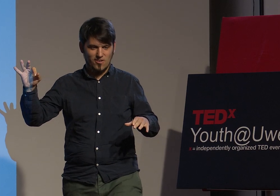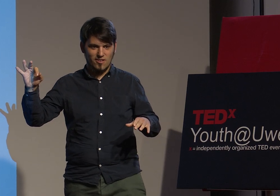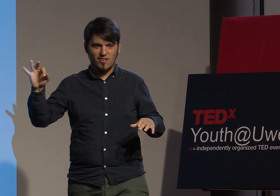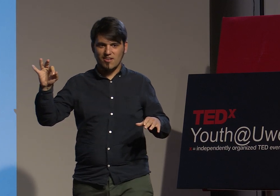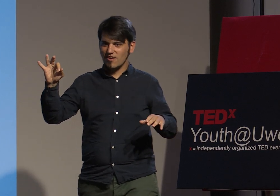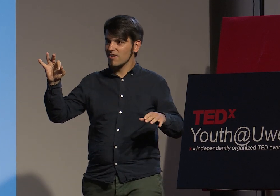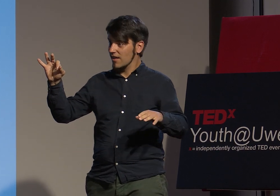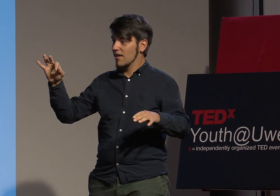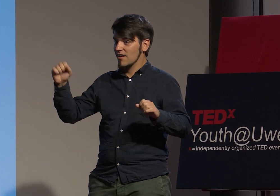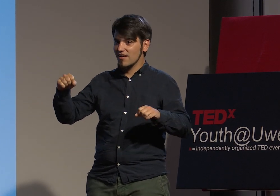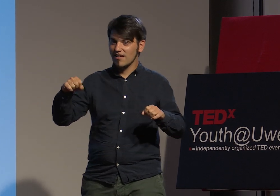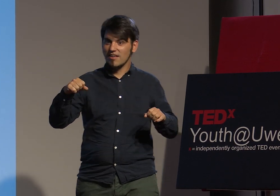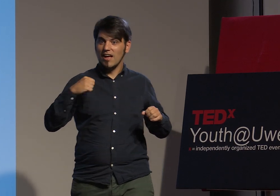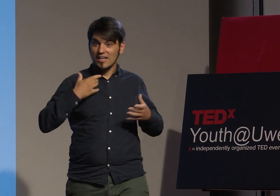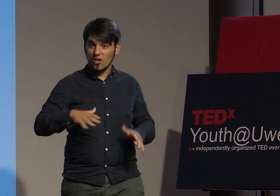Уселих бинго. Да.